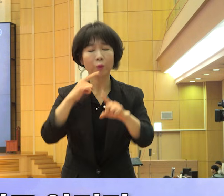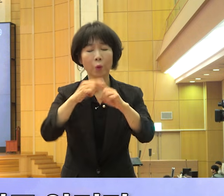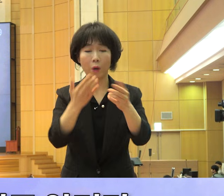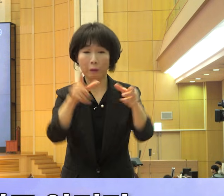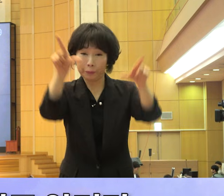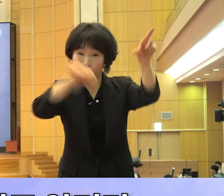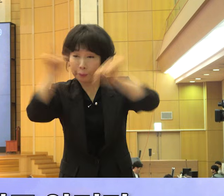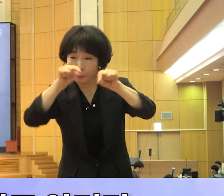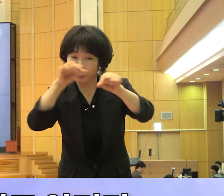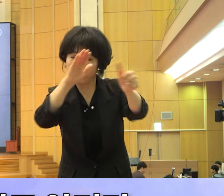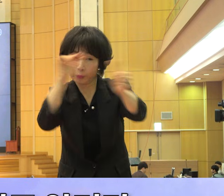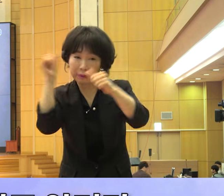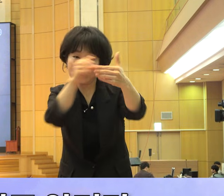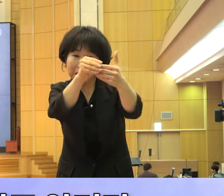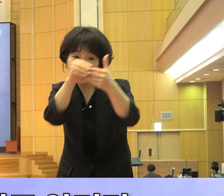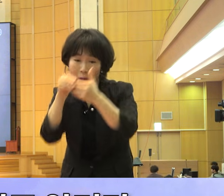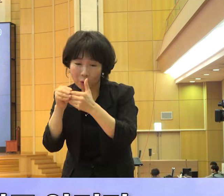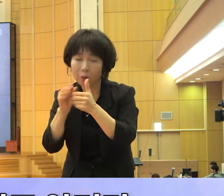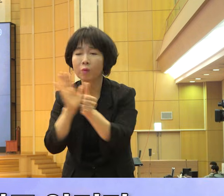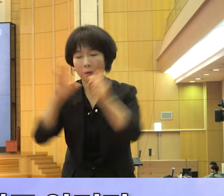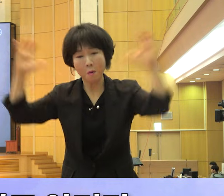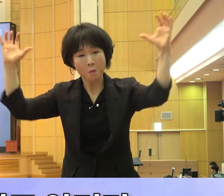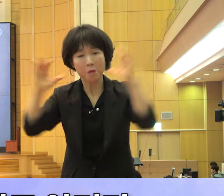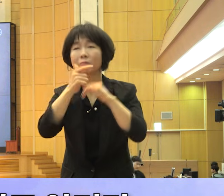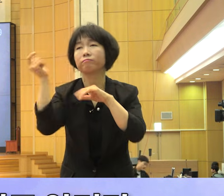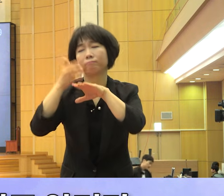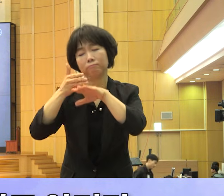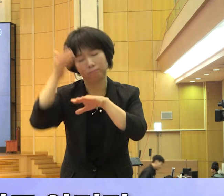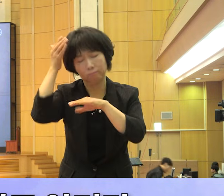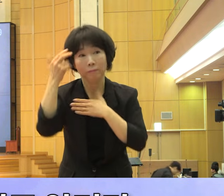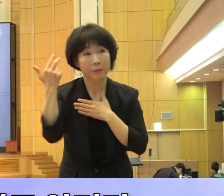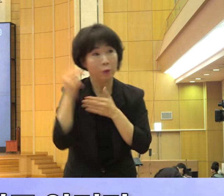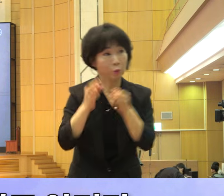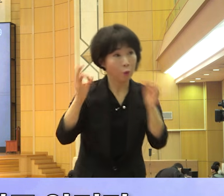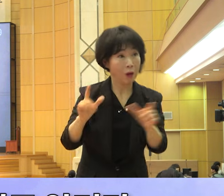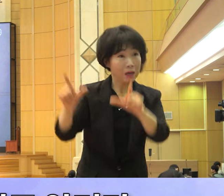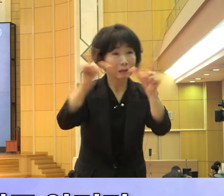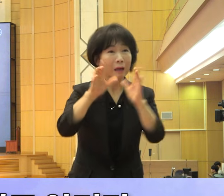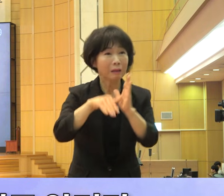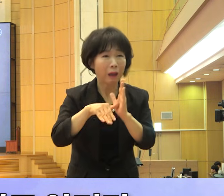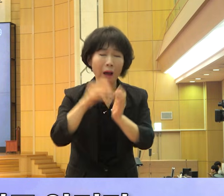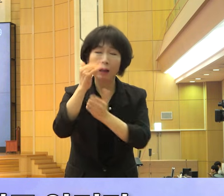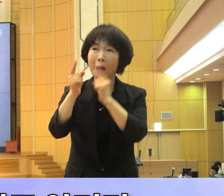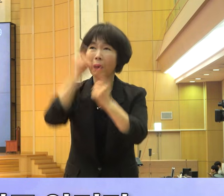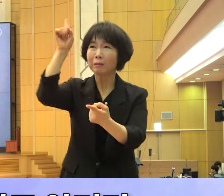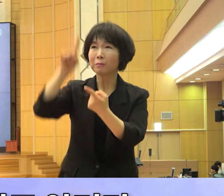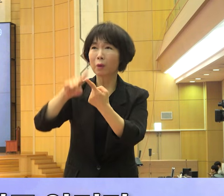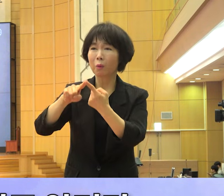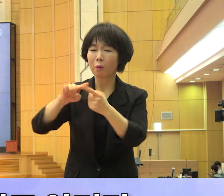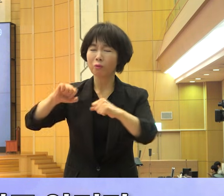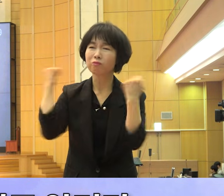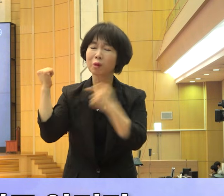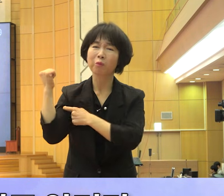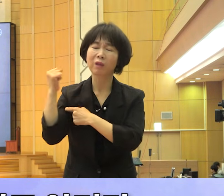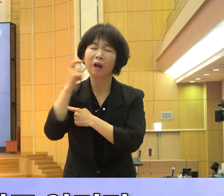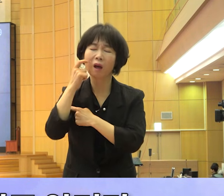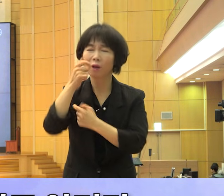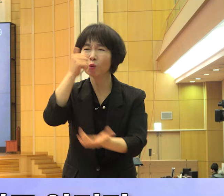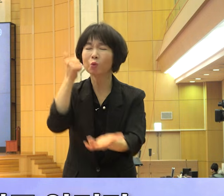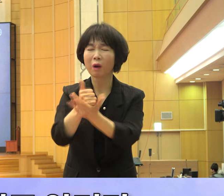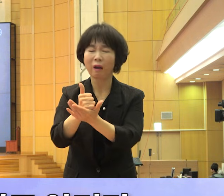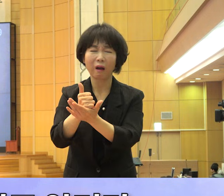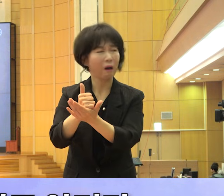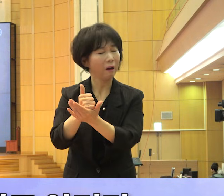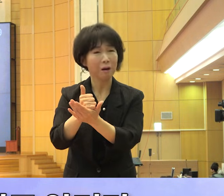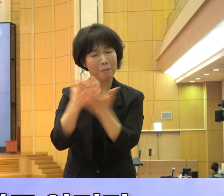전으로 인도해 주심을 감사드립니다. 한 주일 동안 세상 가운데서 주님의 뜻대로 말씀대로 살아가지 못했던 허물과